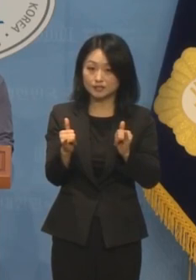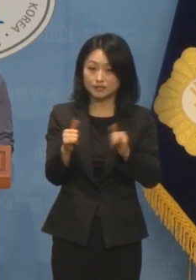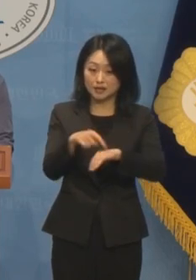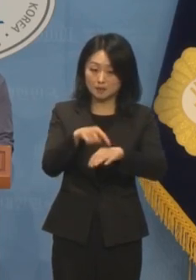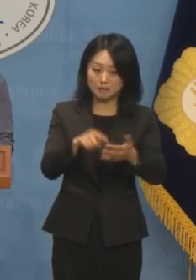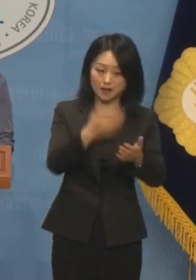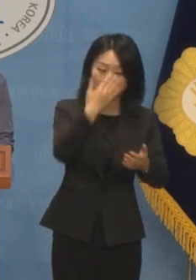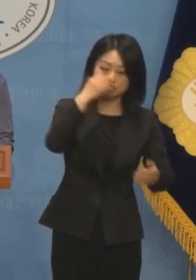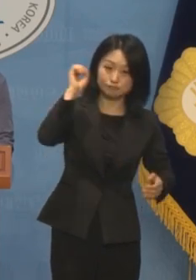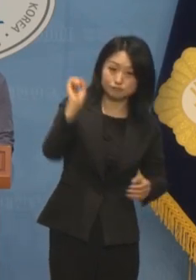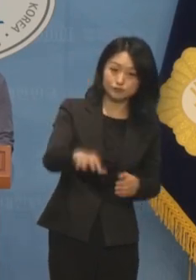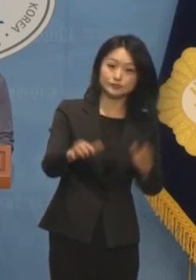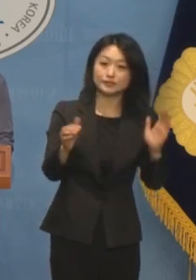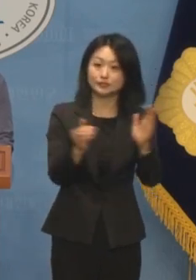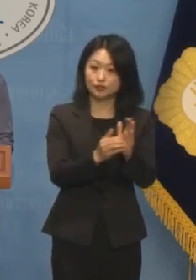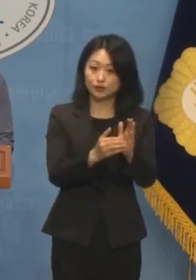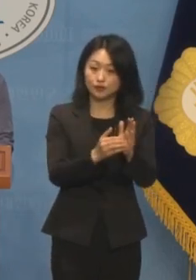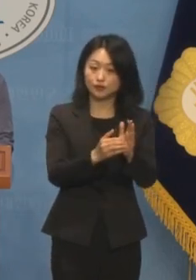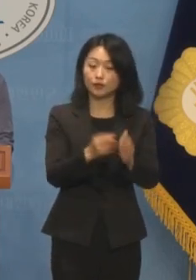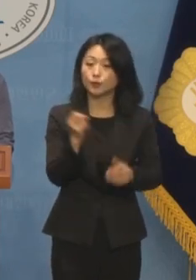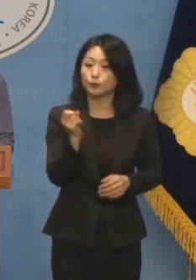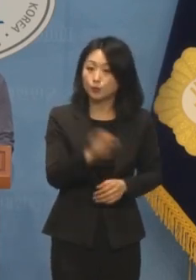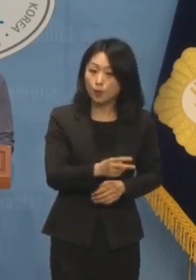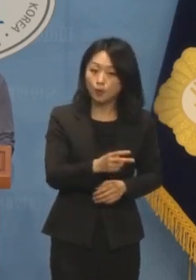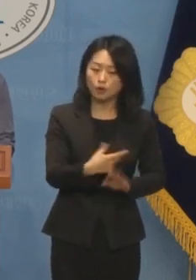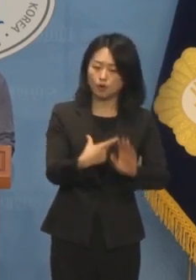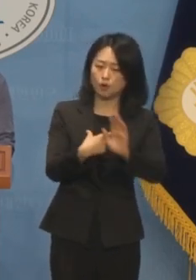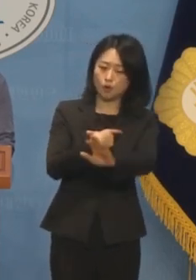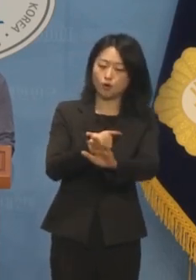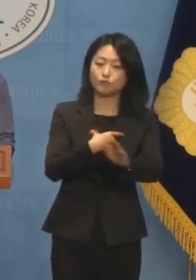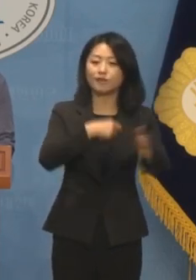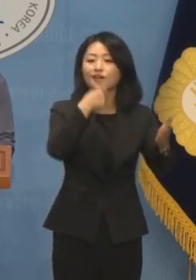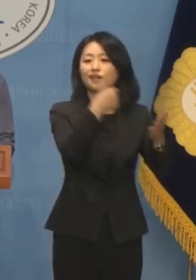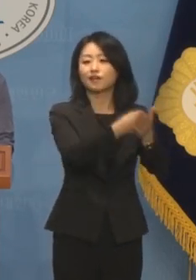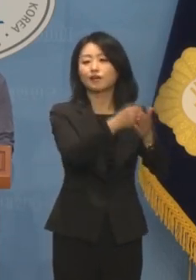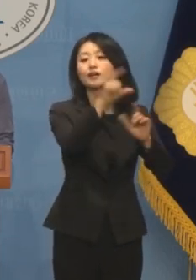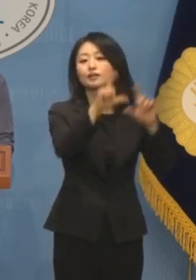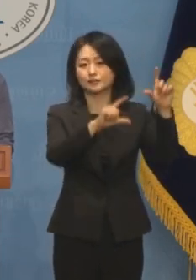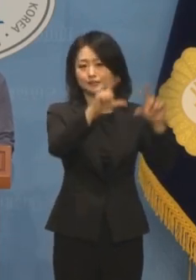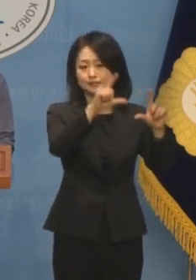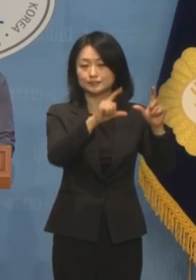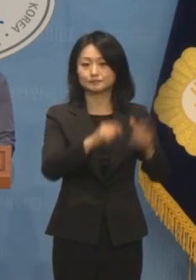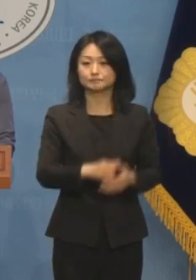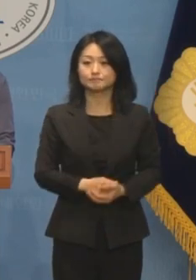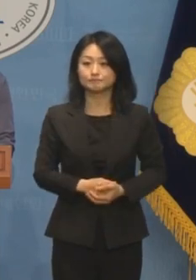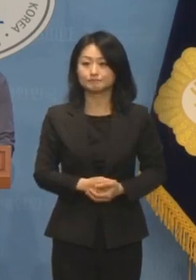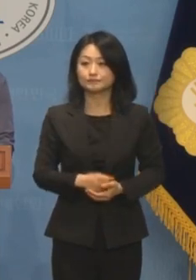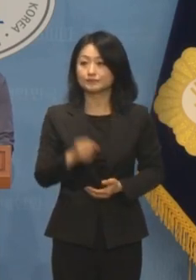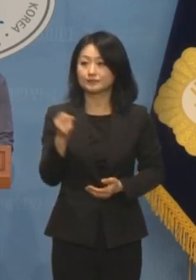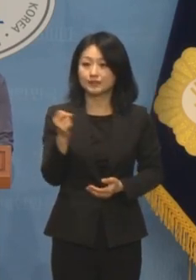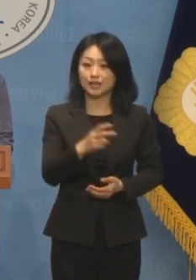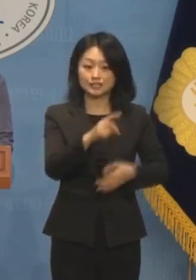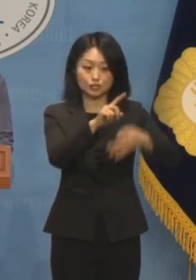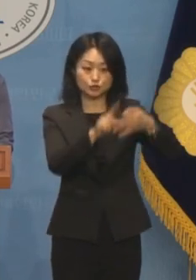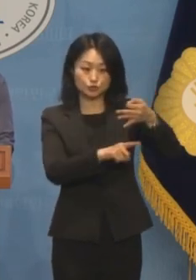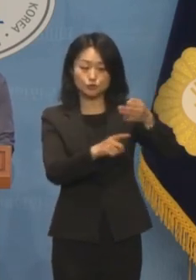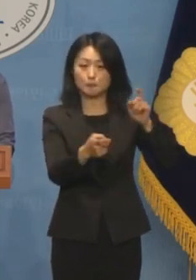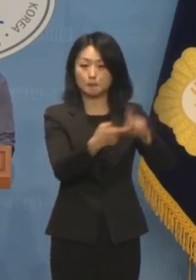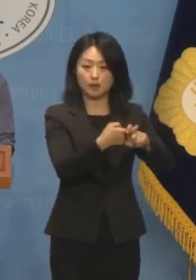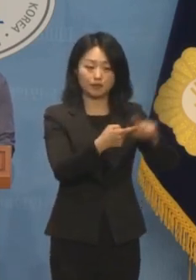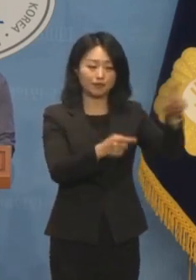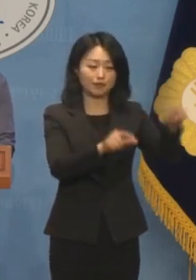깡그리 잊었거나 또는 노골적으로 거부하기로 결심한 모양새입니다. 다시 친윤계로 가득